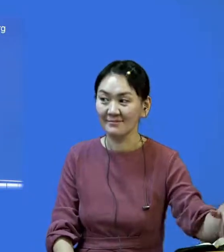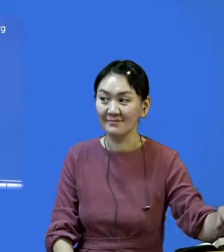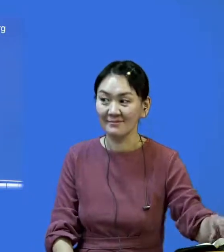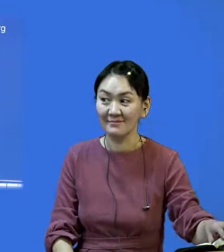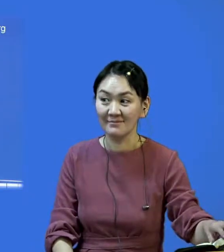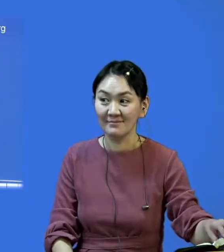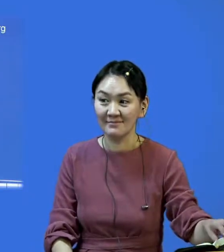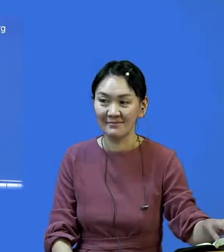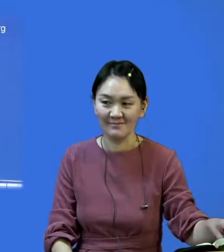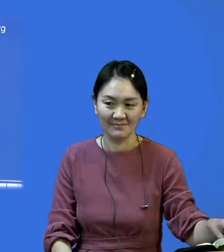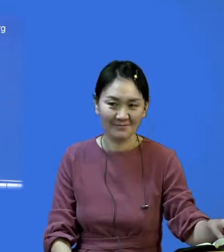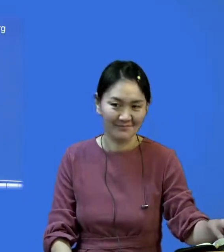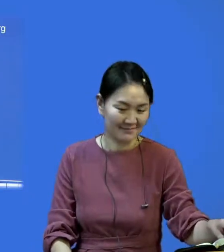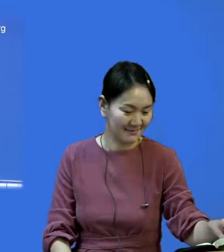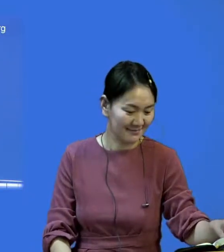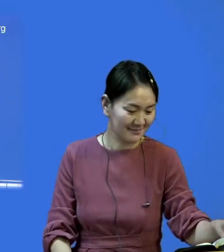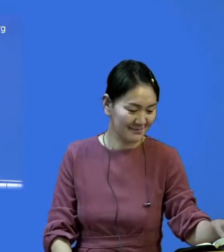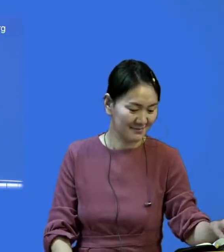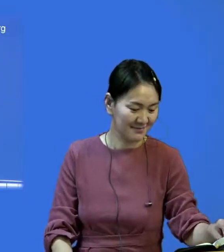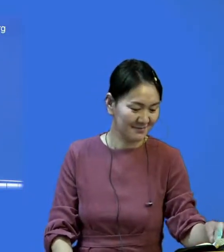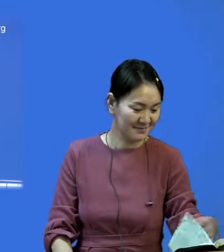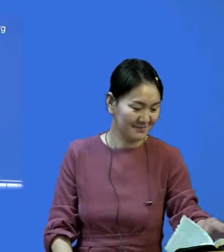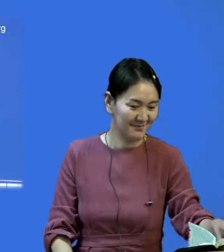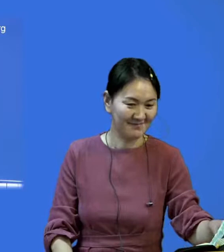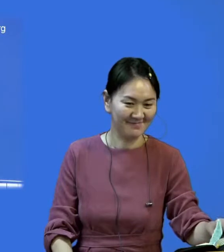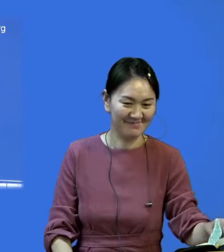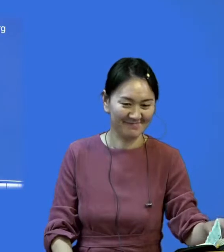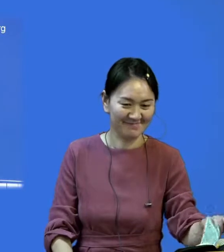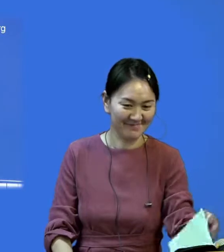6 дугаар бүлгээс олж уншия.